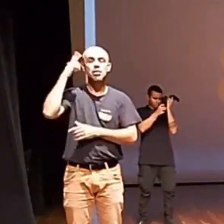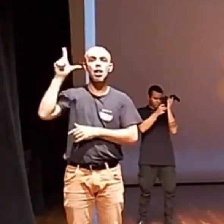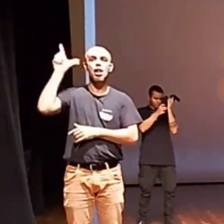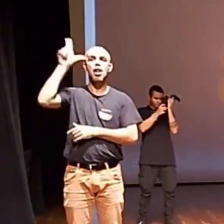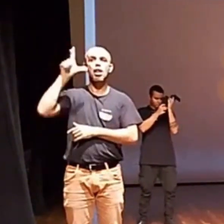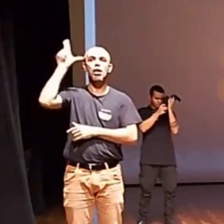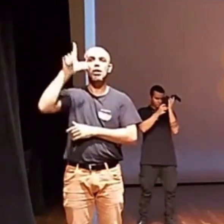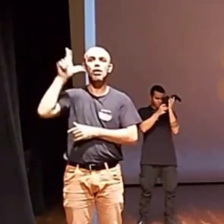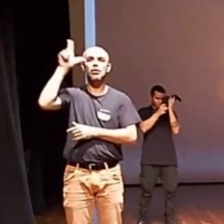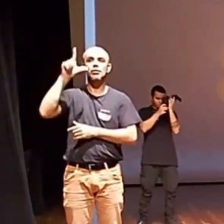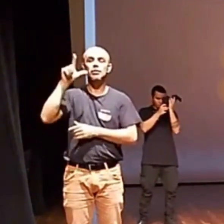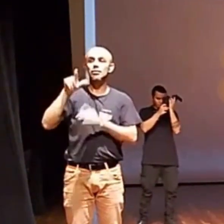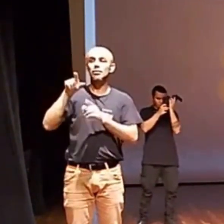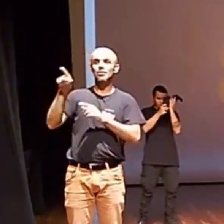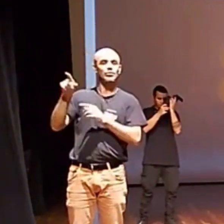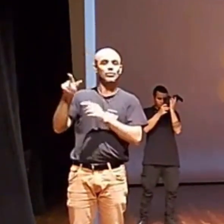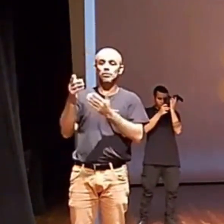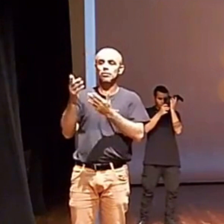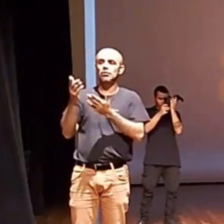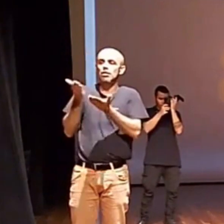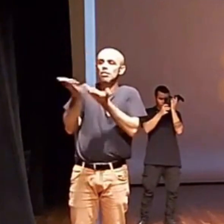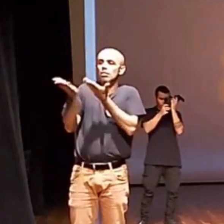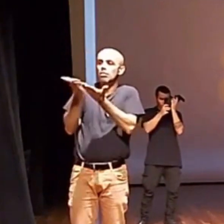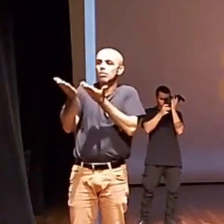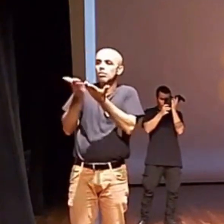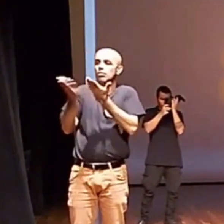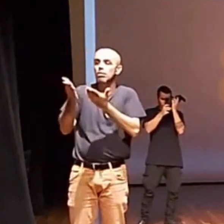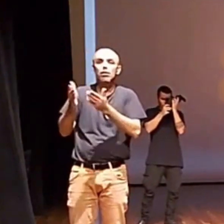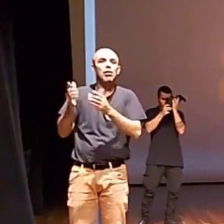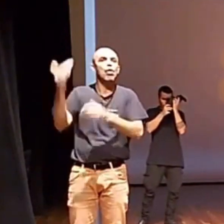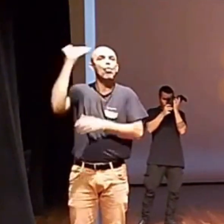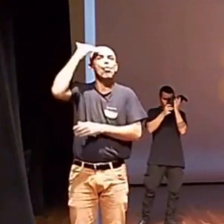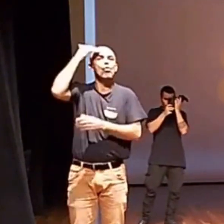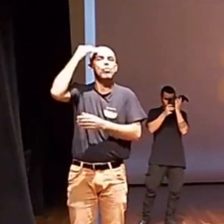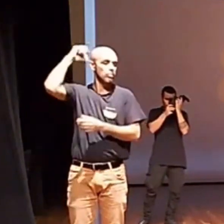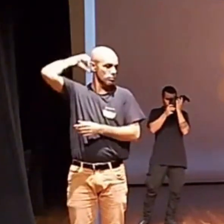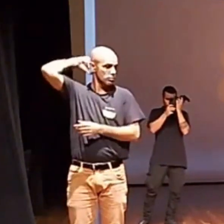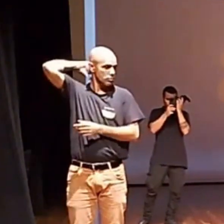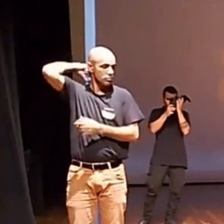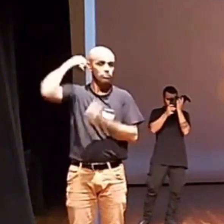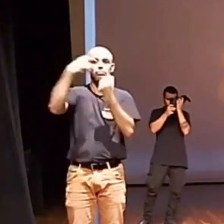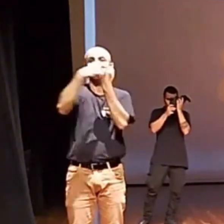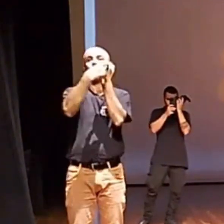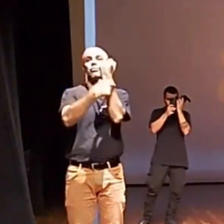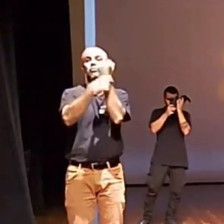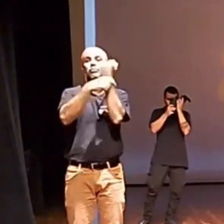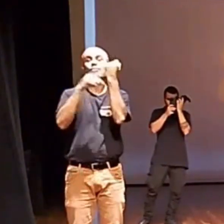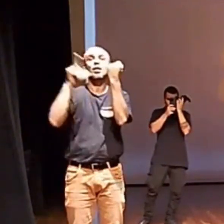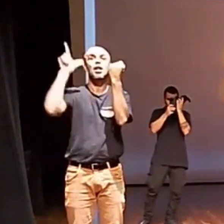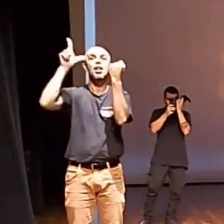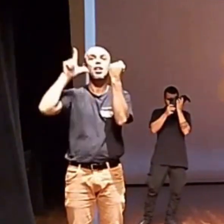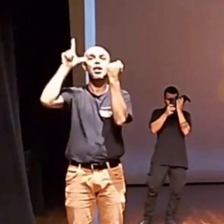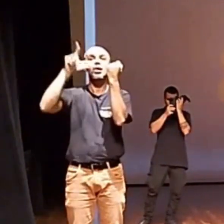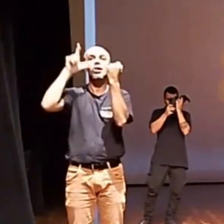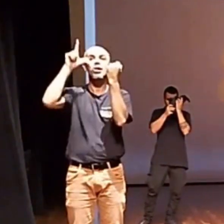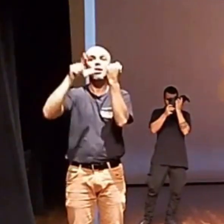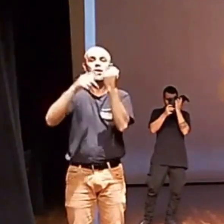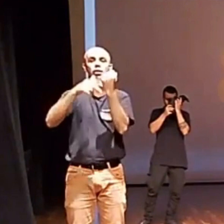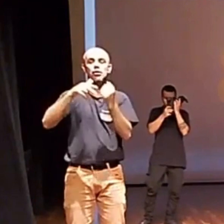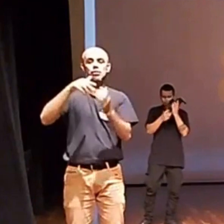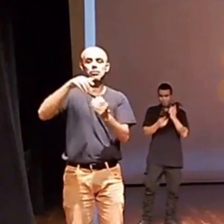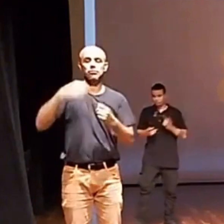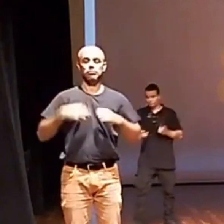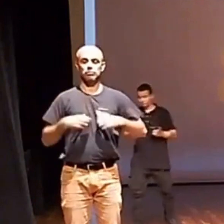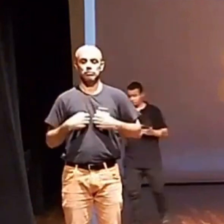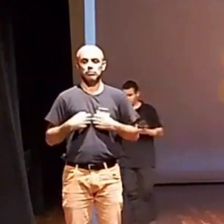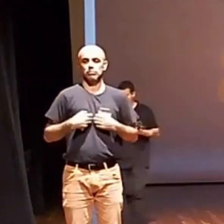mal sabe que essa labirintite também está vindo da cervical. Existe uma labirintite que chama labirintite postural, e